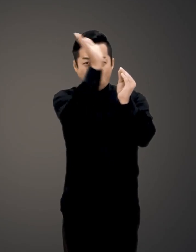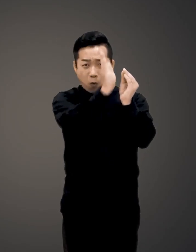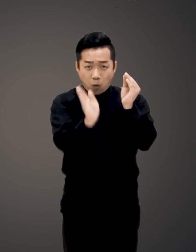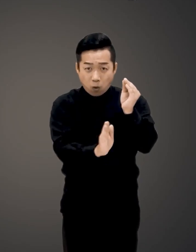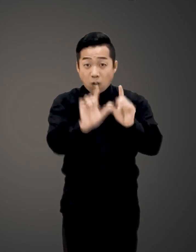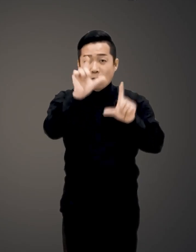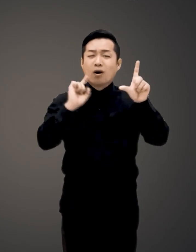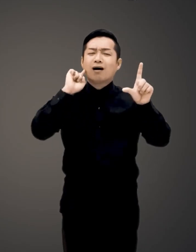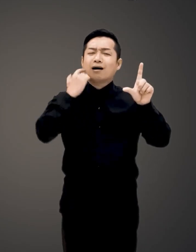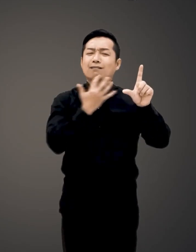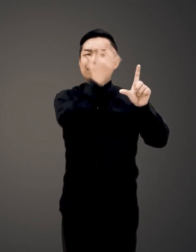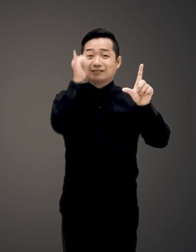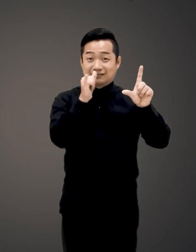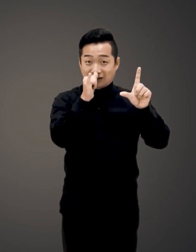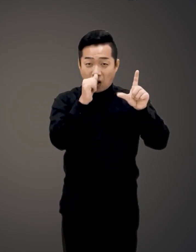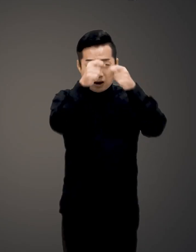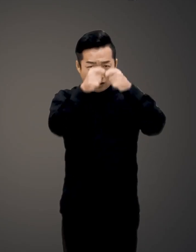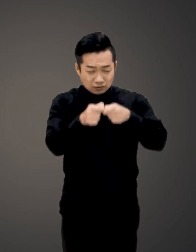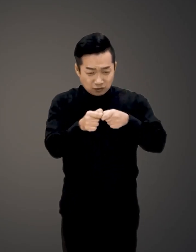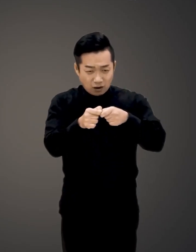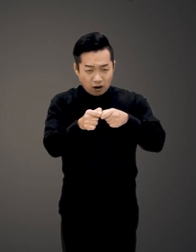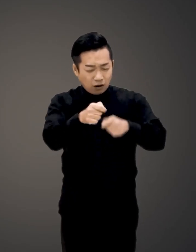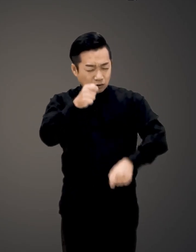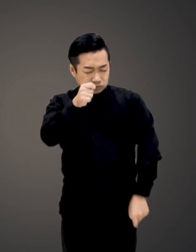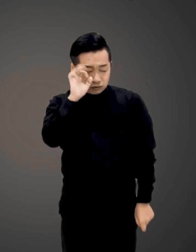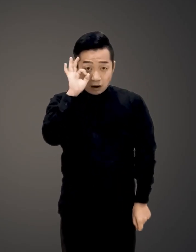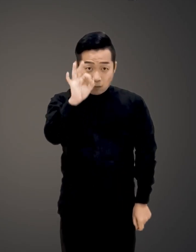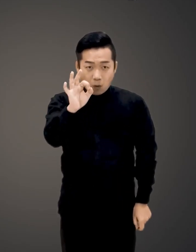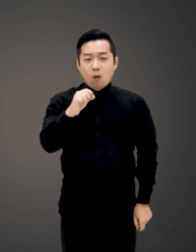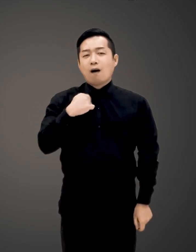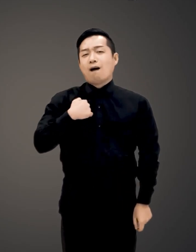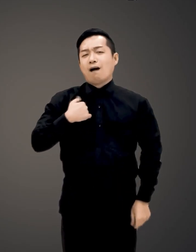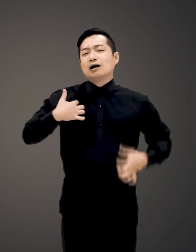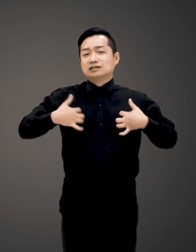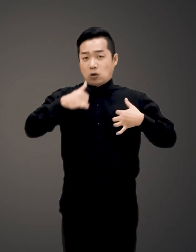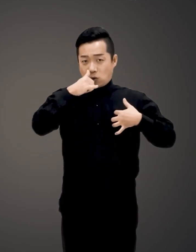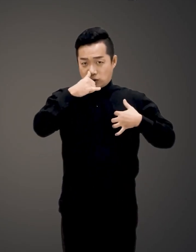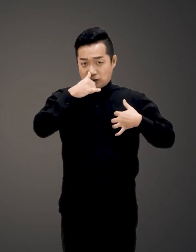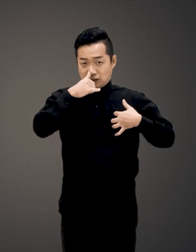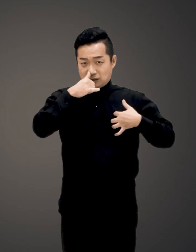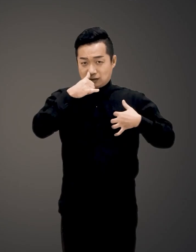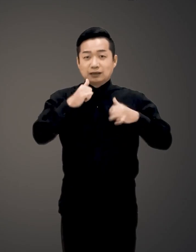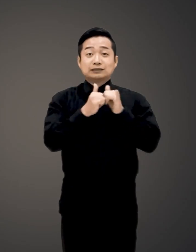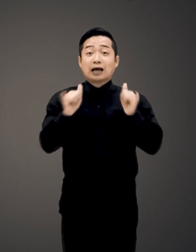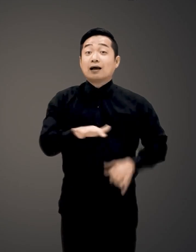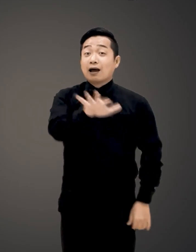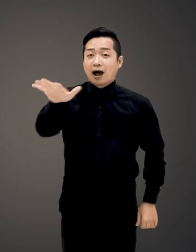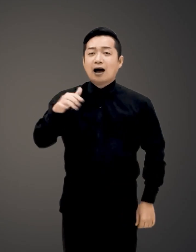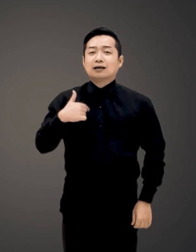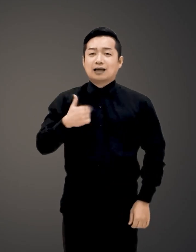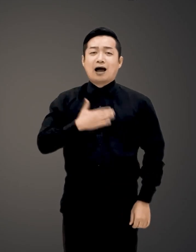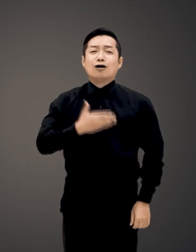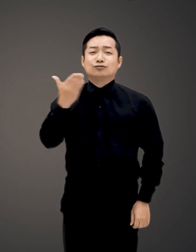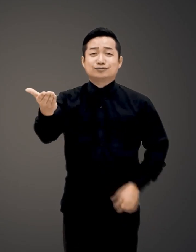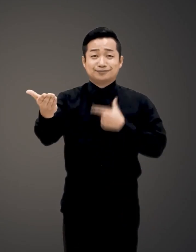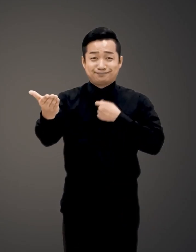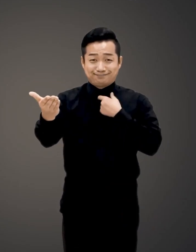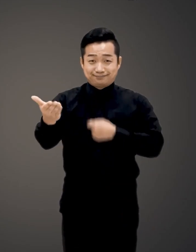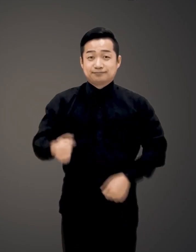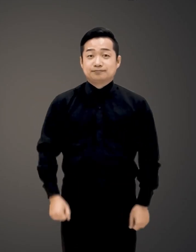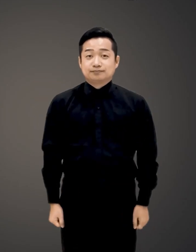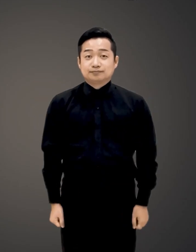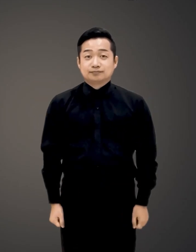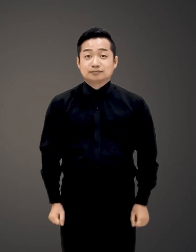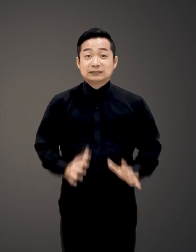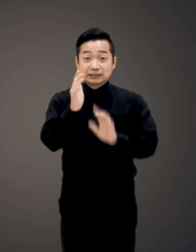곡선의 아름다움이라든지 뭐 그런 것들을 자세히 보면은 어떤 희열이 느껴지고, 또 이걸 사람들한테 이야기를